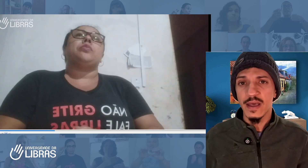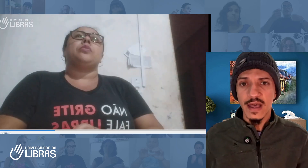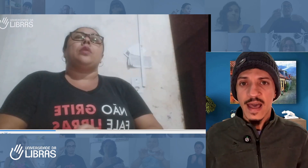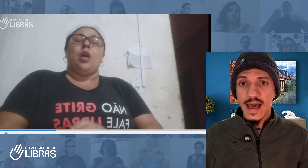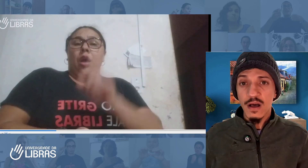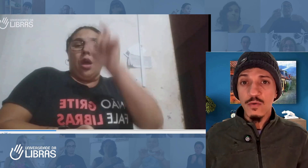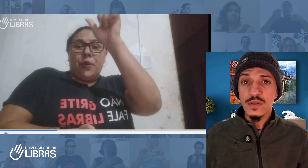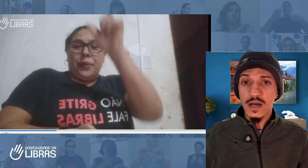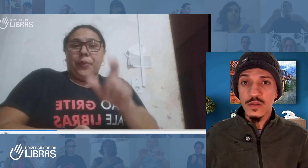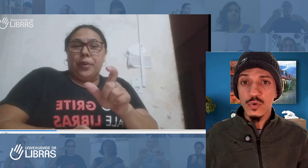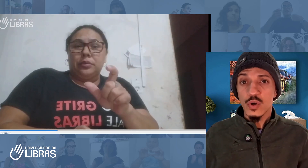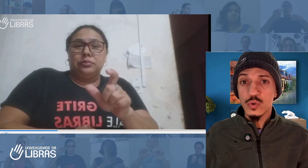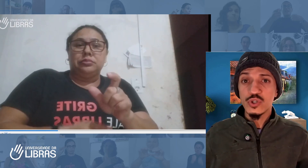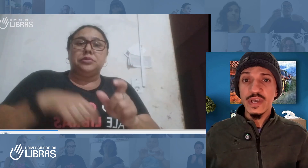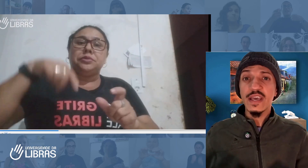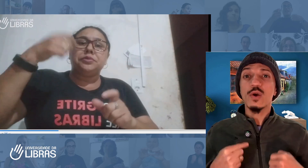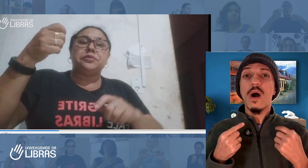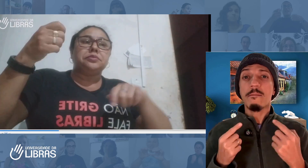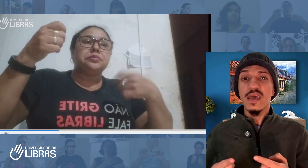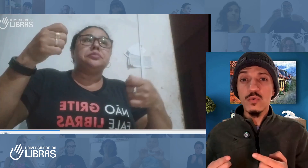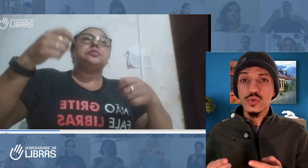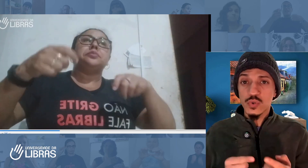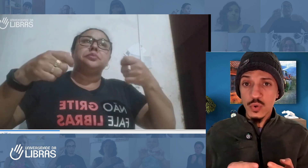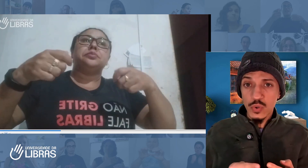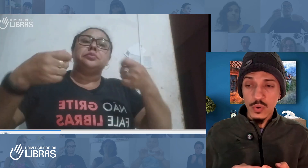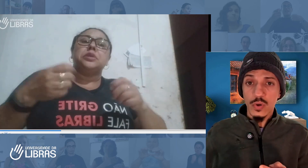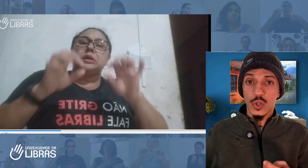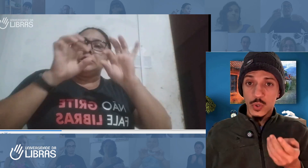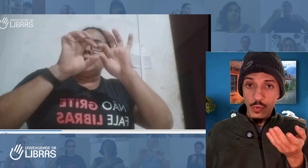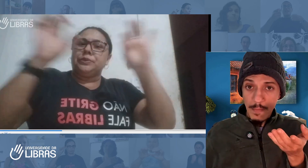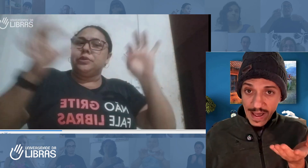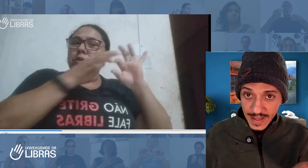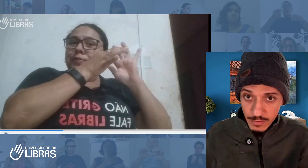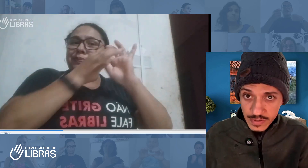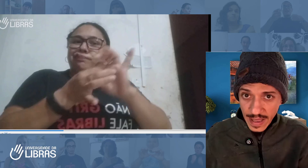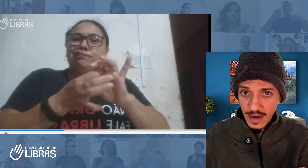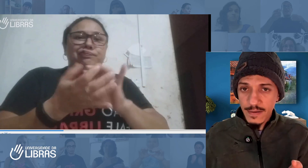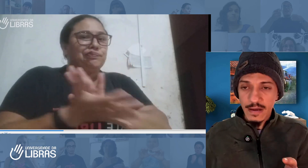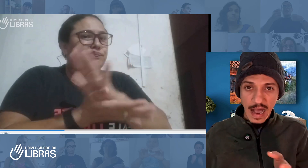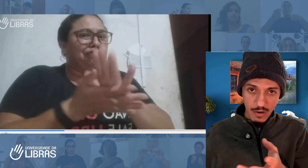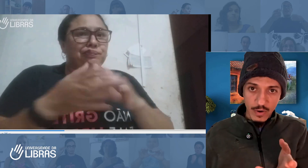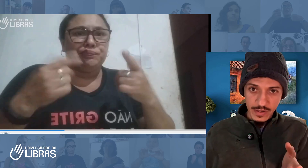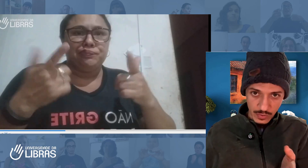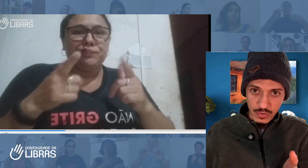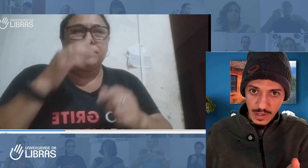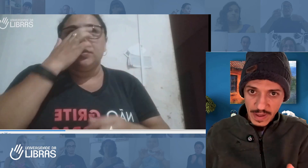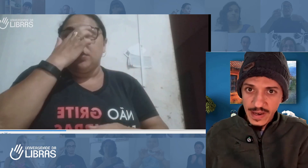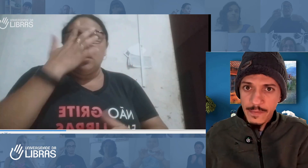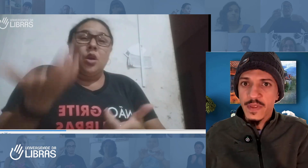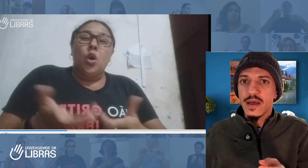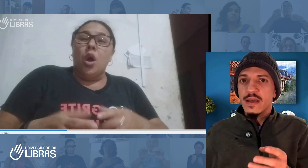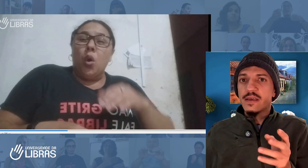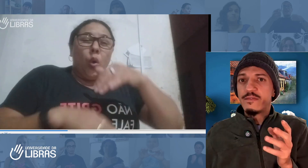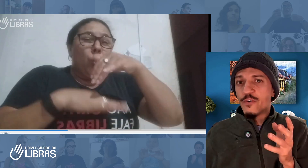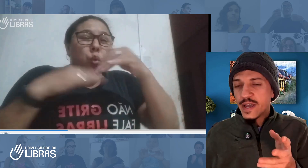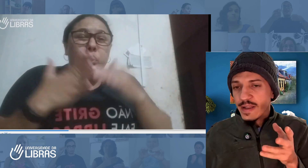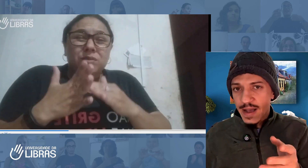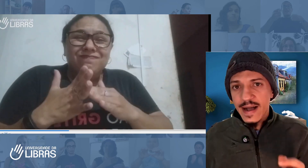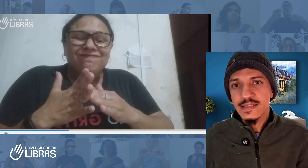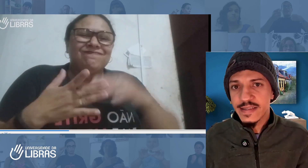ela contando do dia em que um amigo surdo do marido dela, agora surdo também, né? Que foi na casa deles.